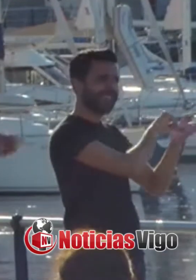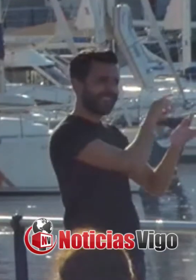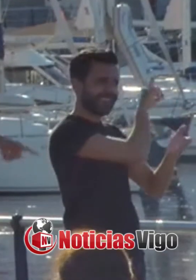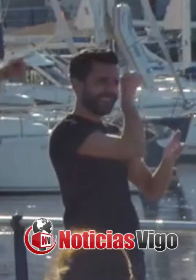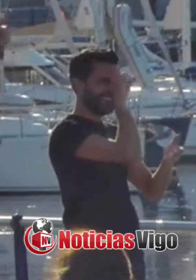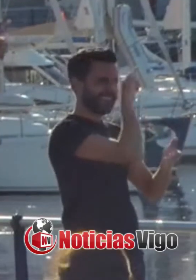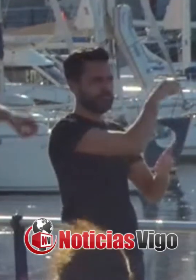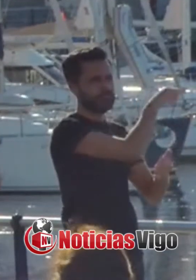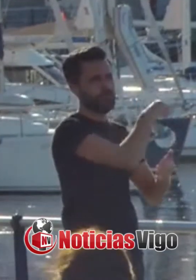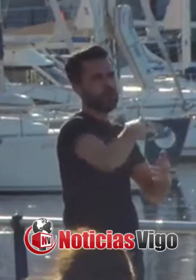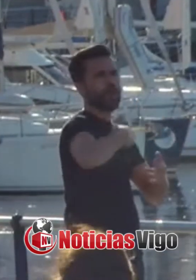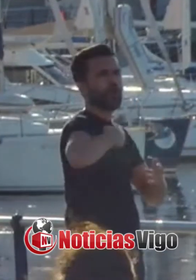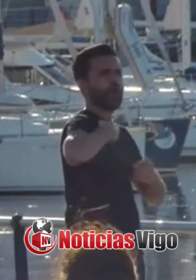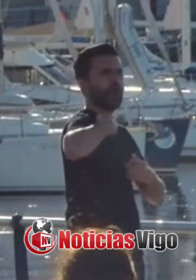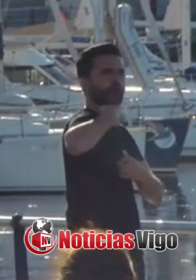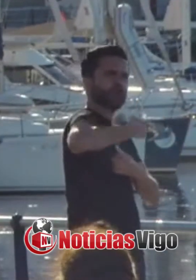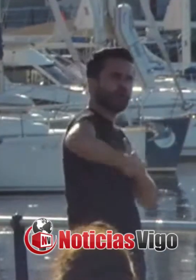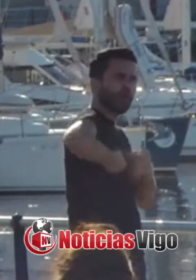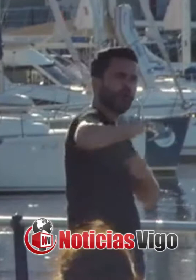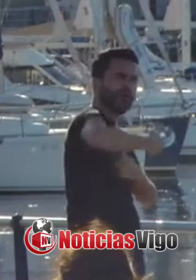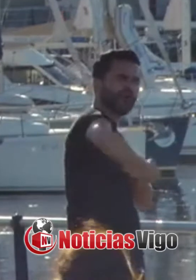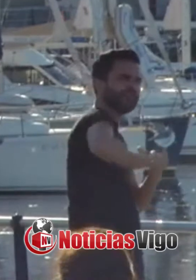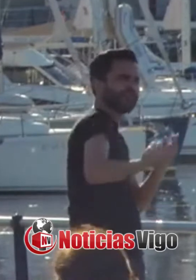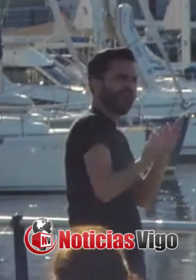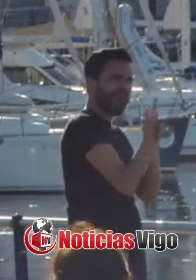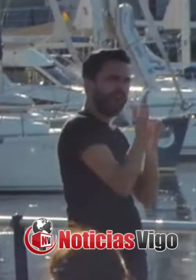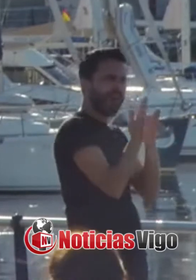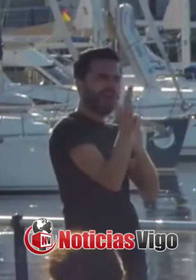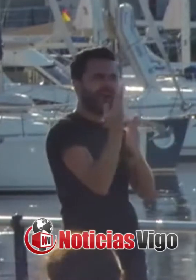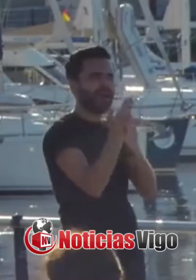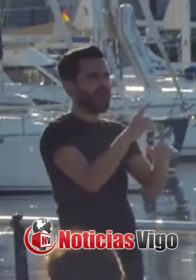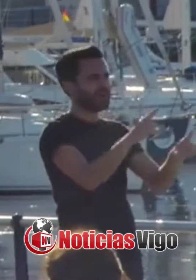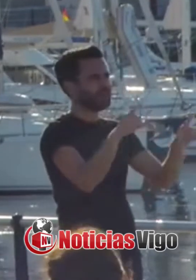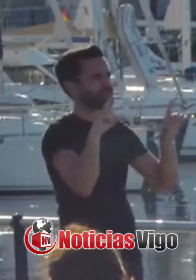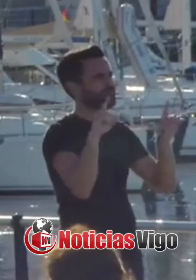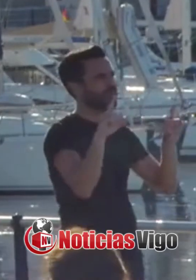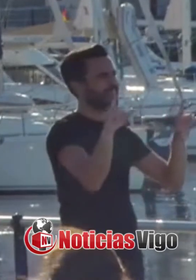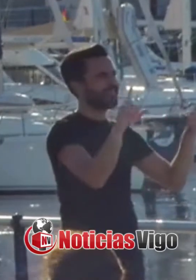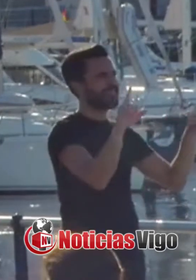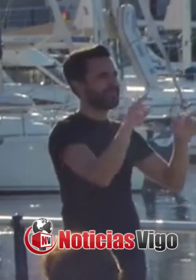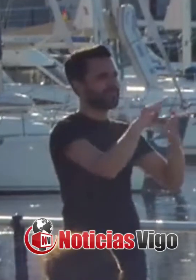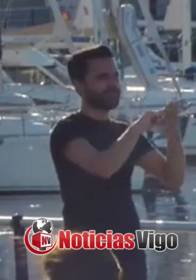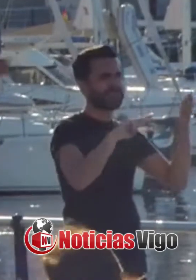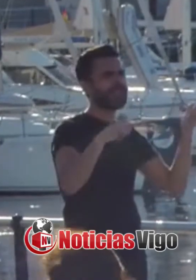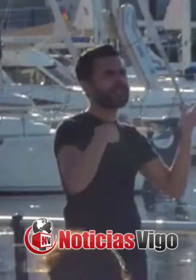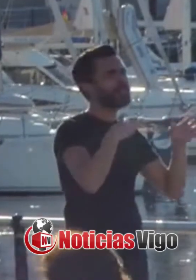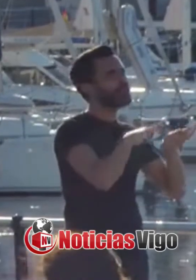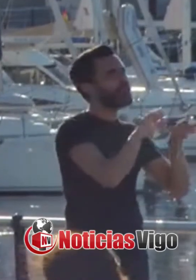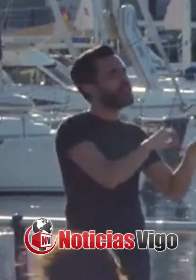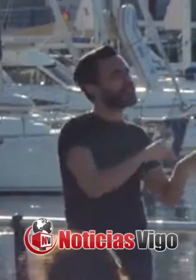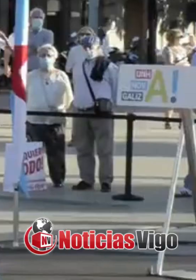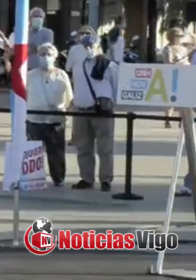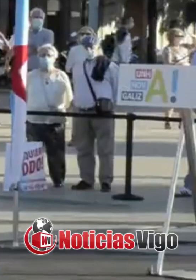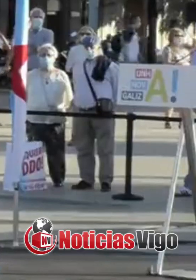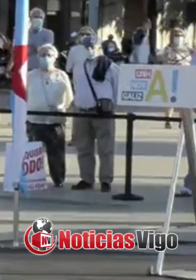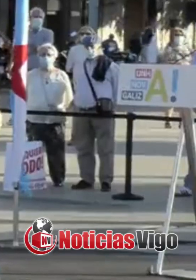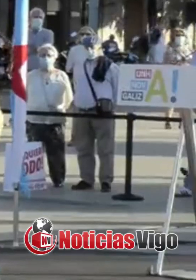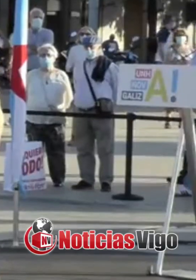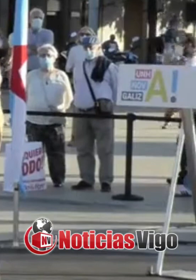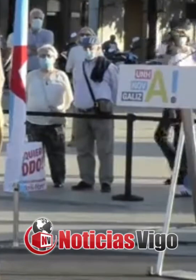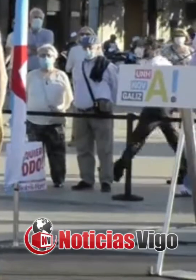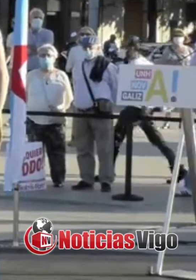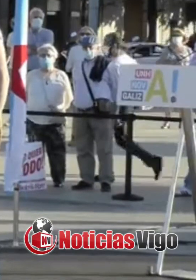comparecía todos e cada un dos días na TVG, non para defender os galegos e galegas, para facer